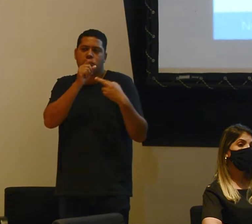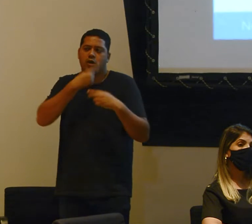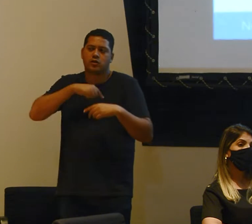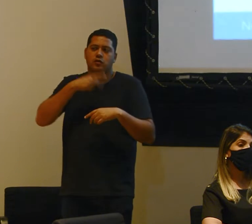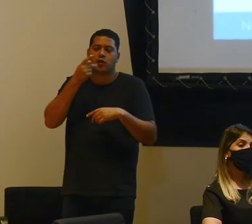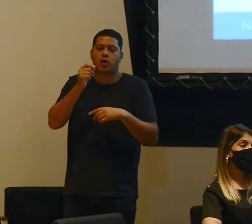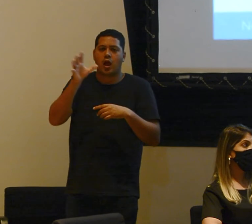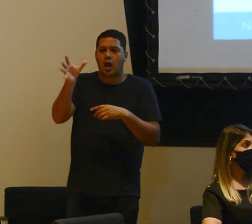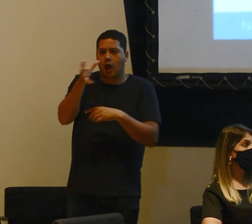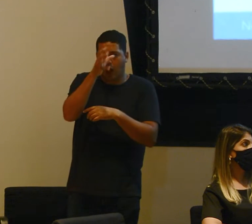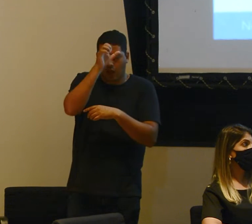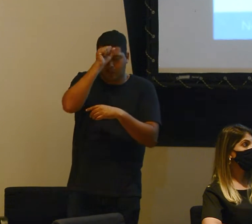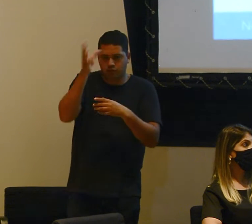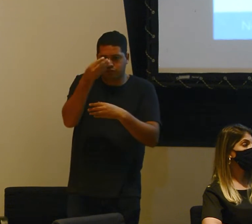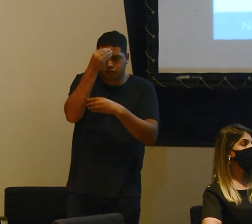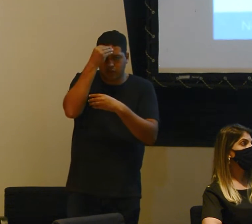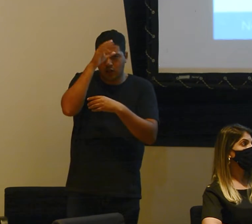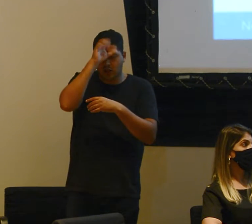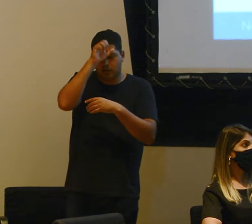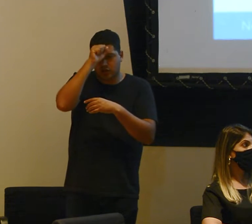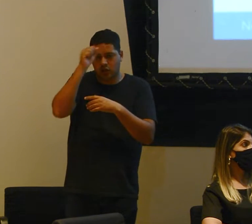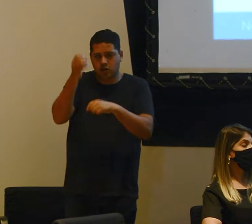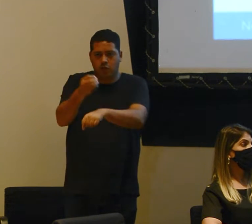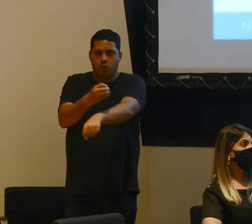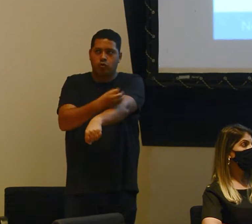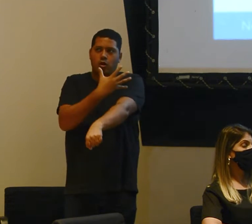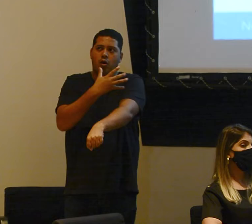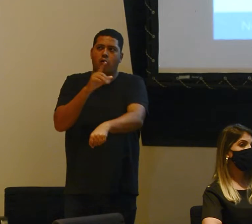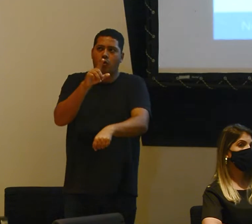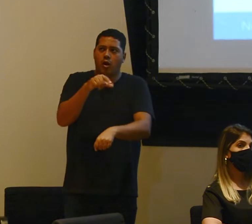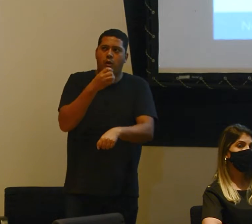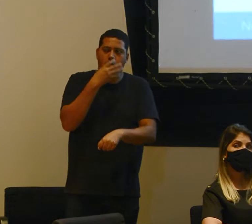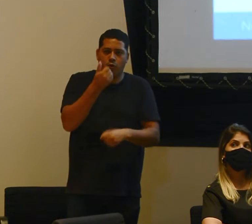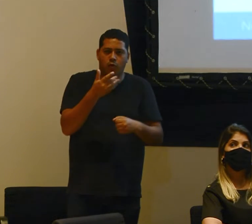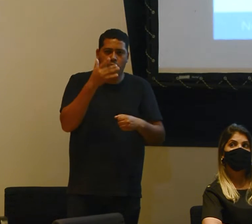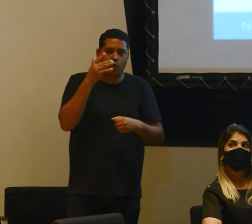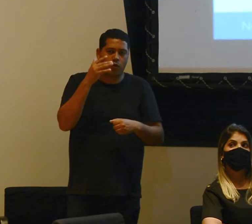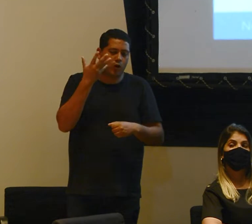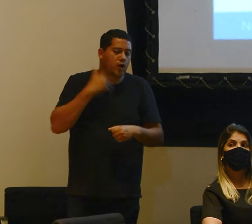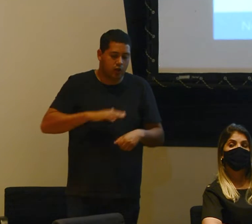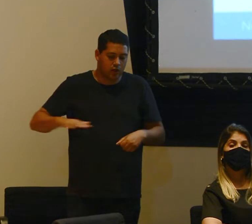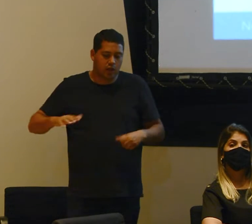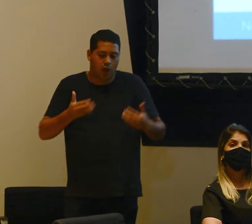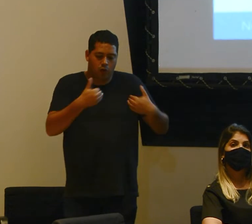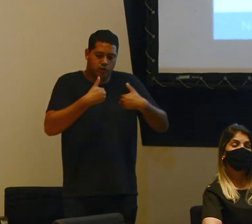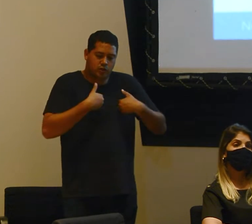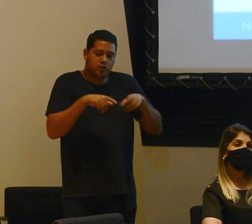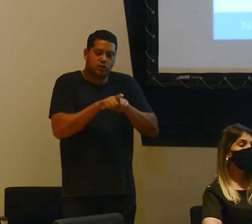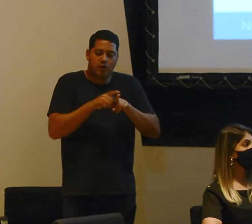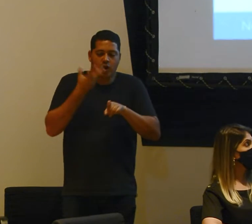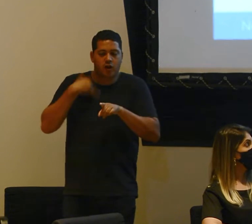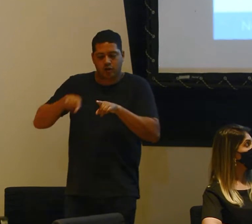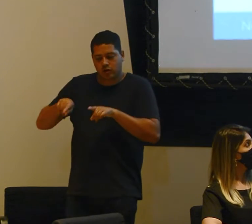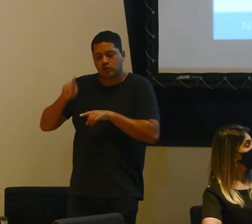aprendizagem emocional. E isso é útil tanto para crianças autistas quanto para crianças que são surdas, sabe? Que às vezes não